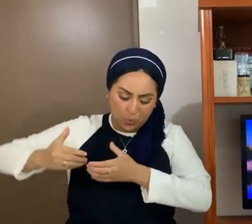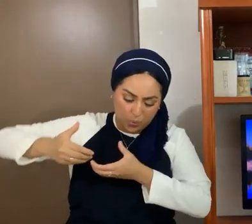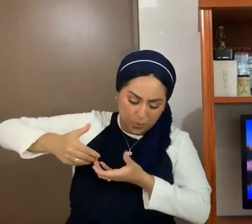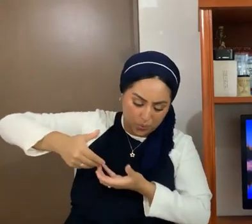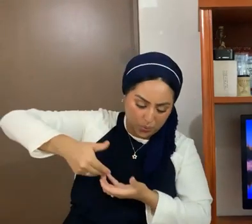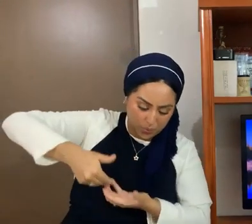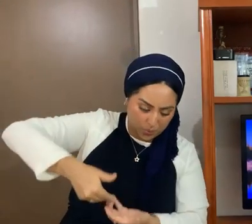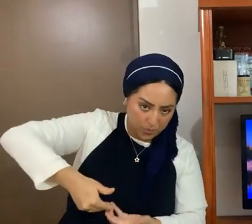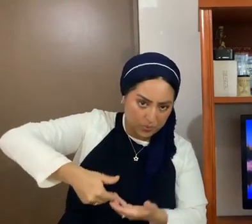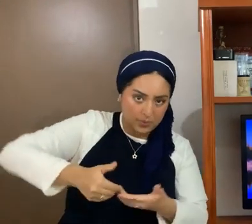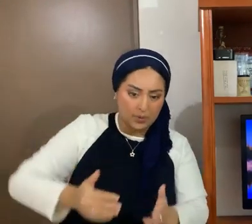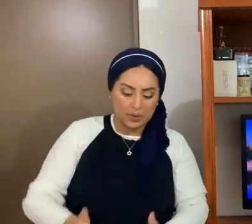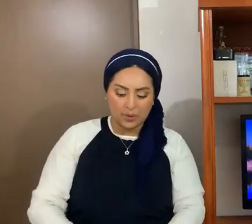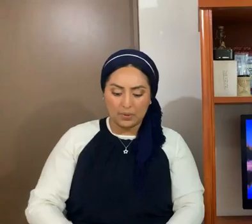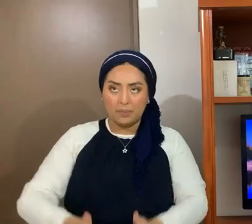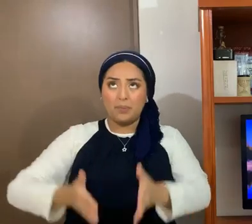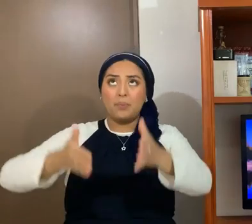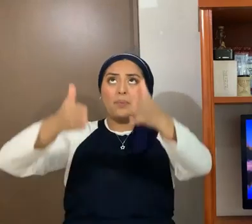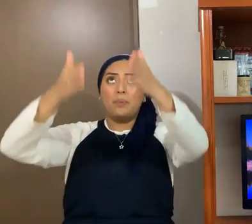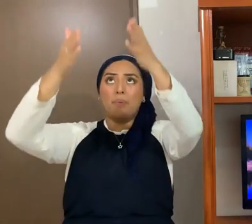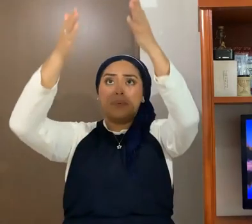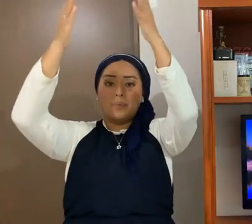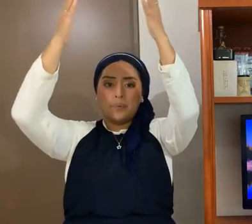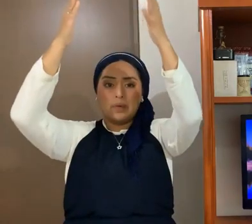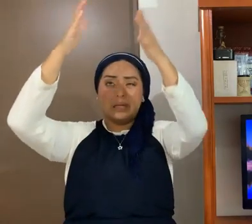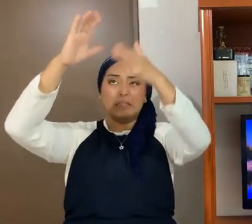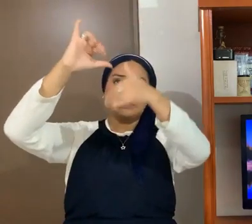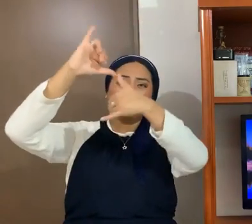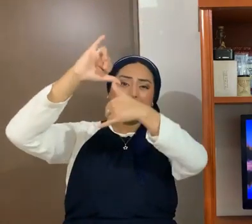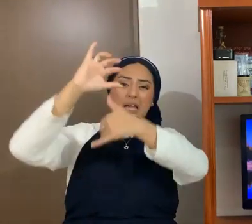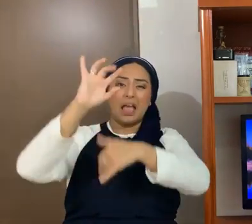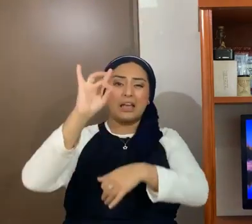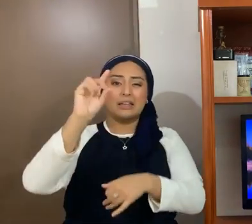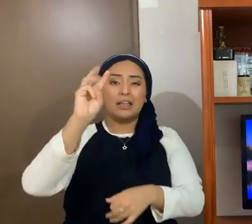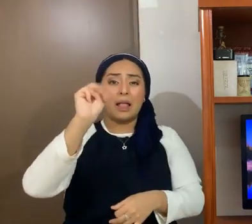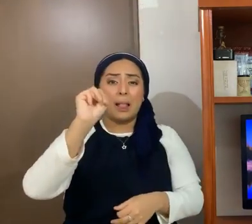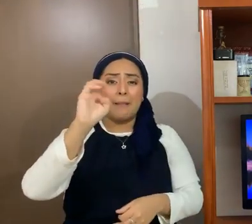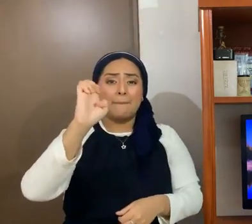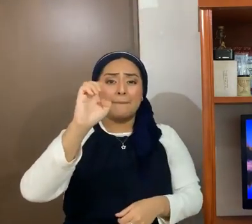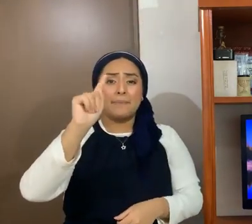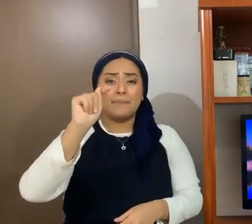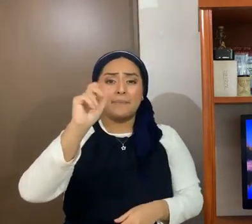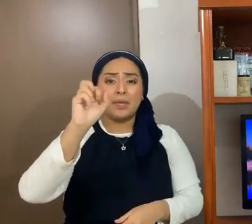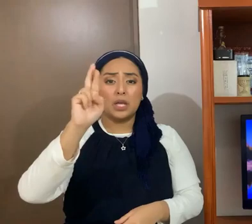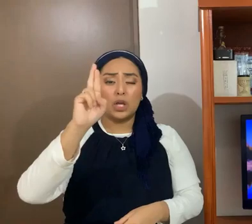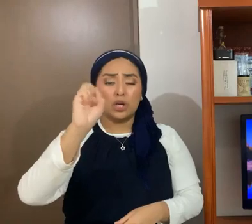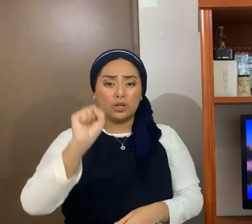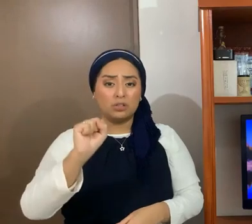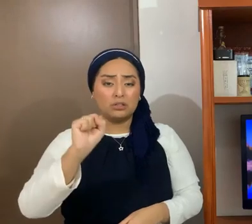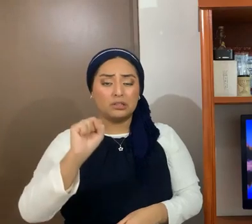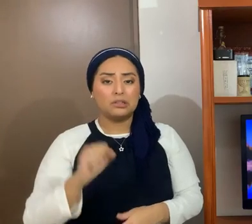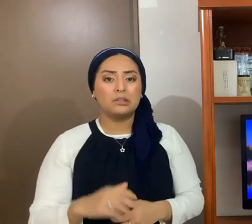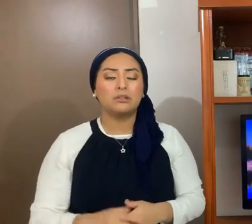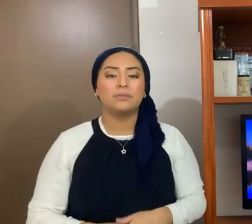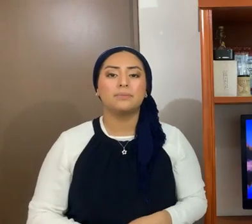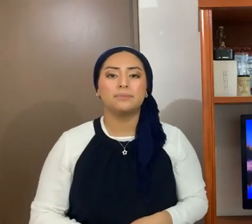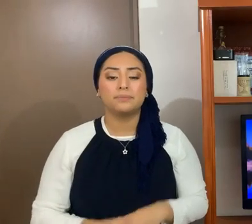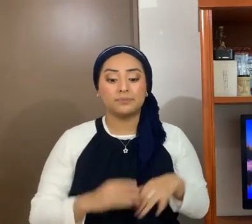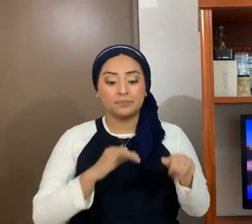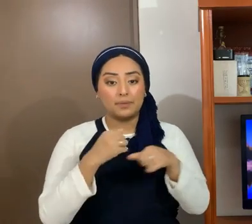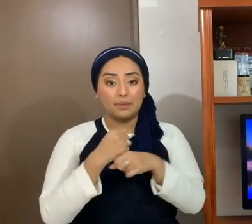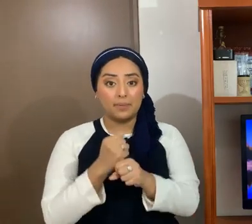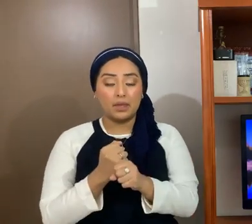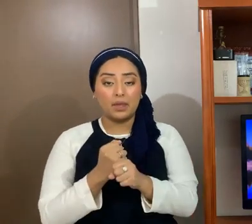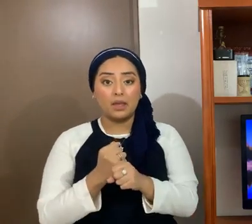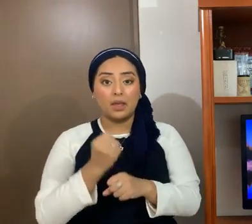una y a otra un hilo de 12 codos. Como les decía, estas columnas tenían 8 metros de alto. E hizo también